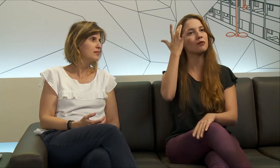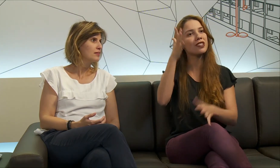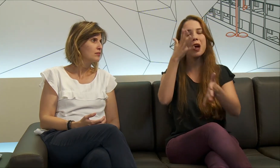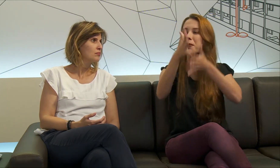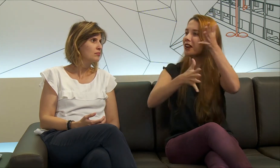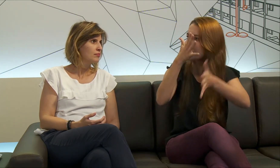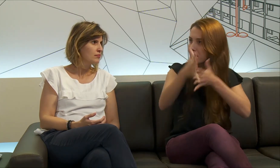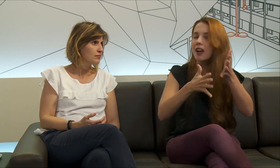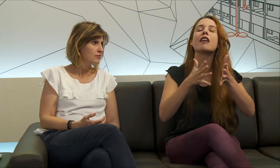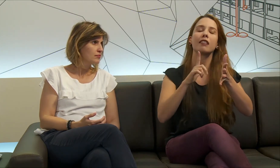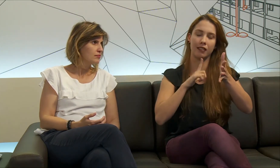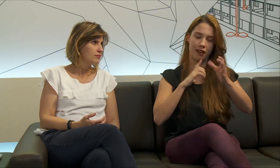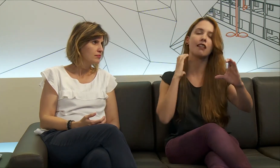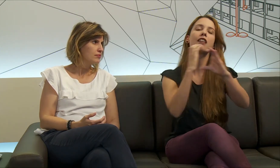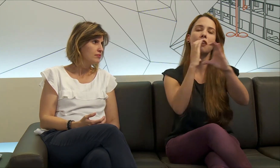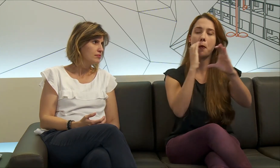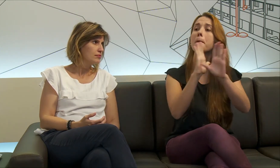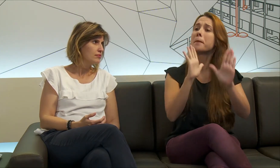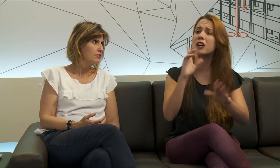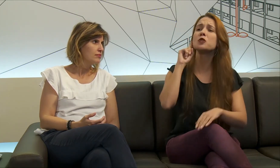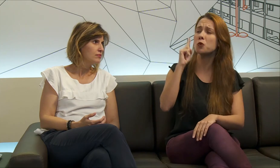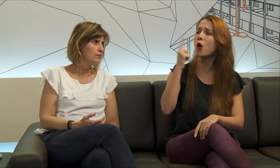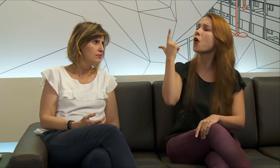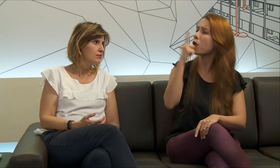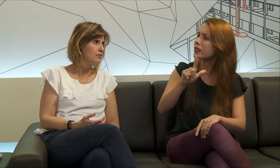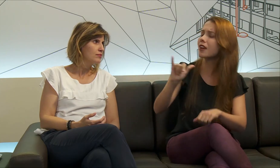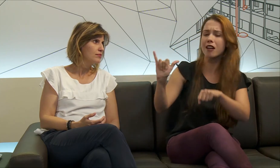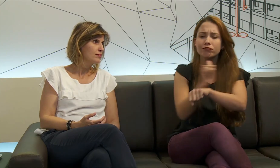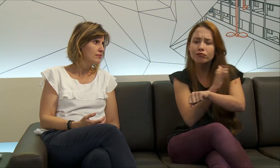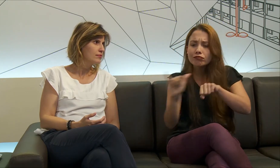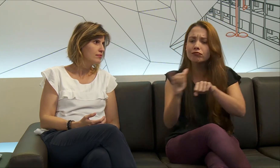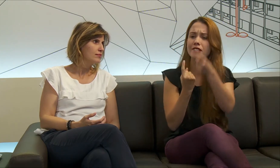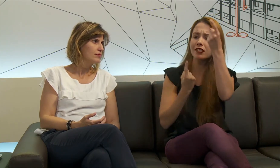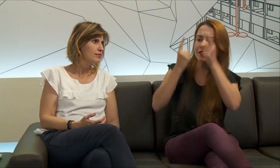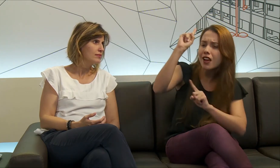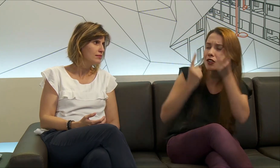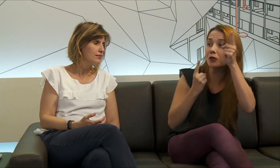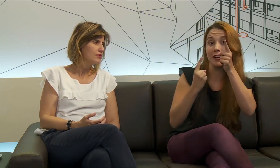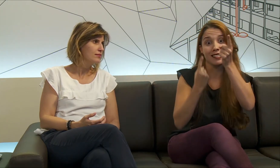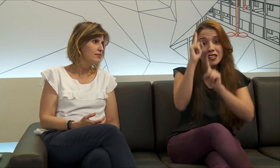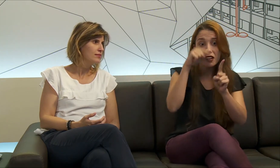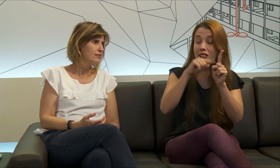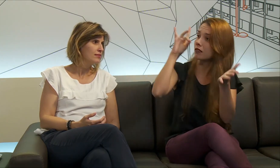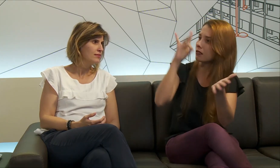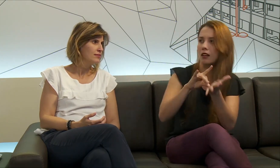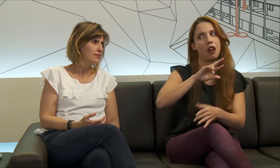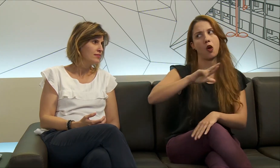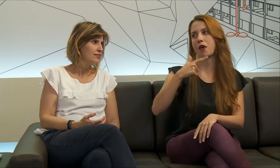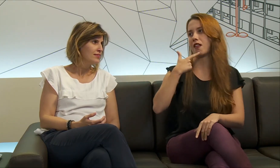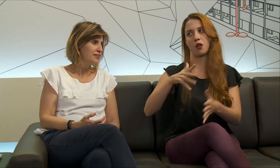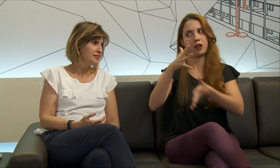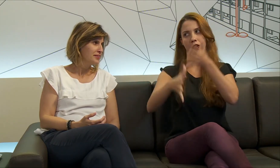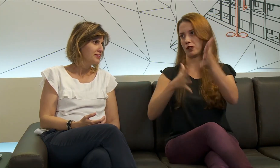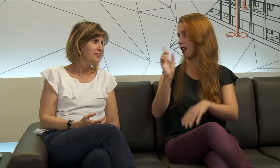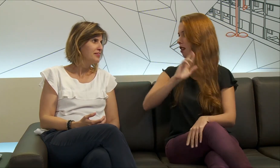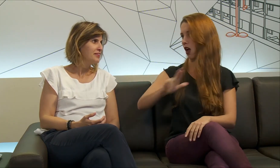que não sabem a língua brasileira de sinais, a gente cria outras estratégias para se comunicar, que